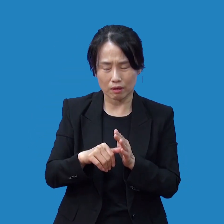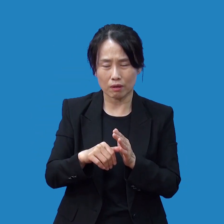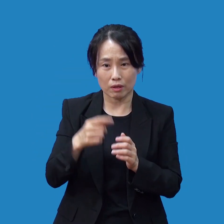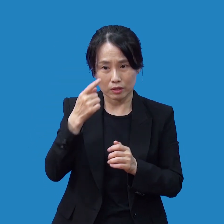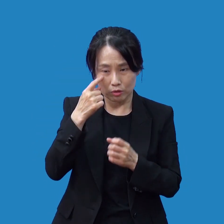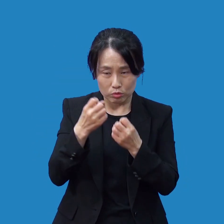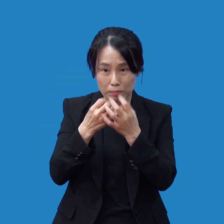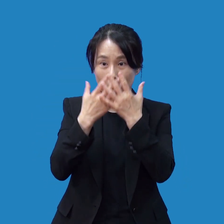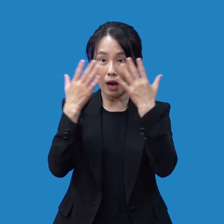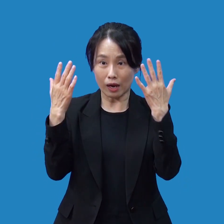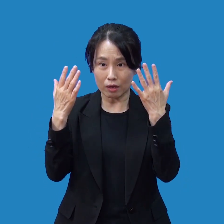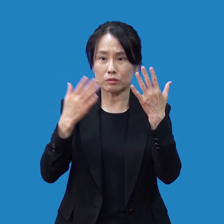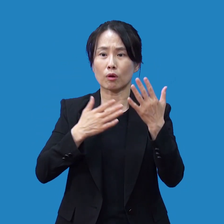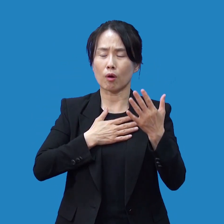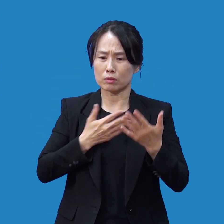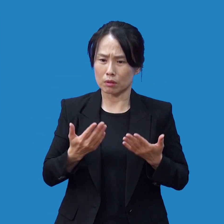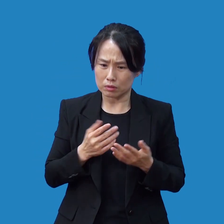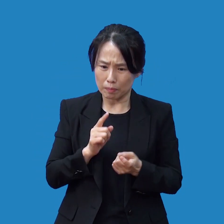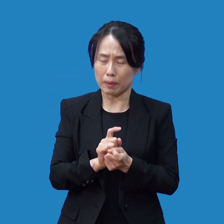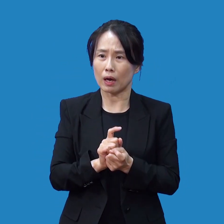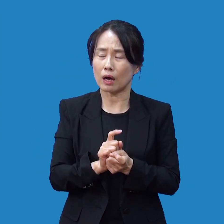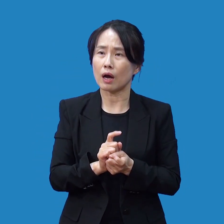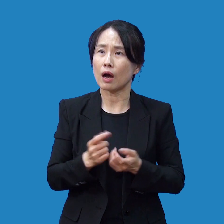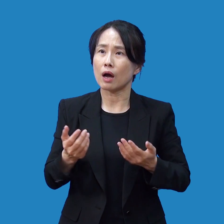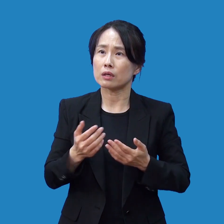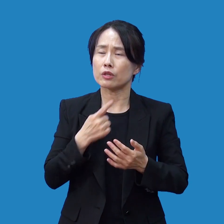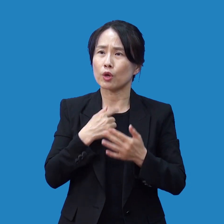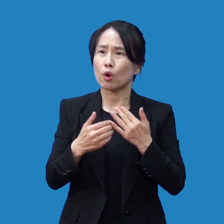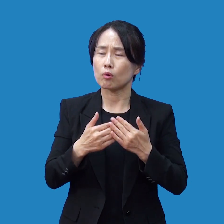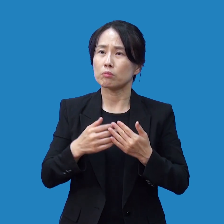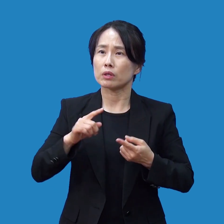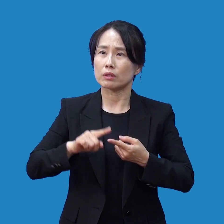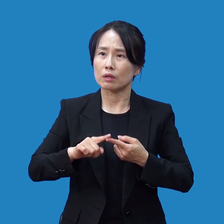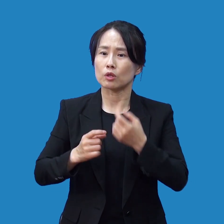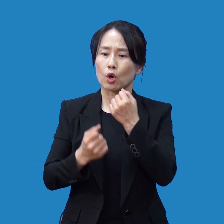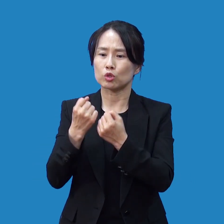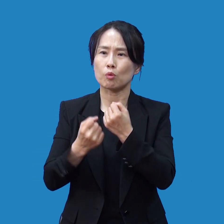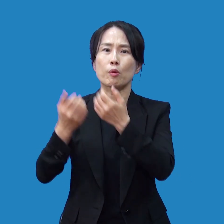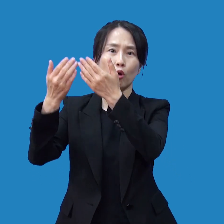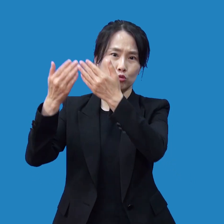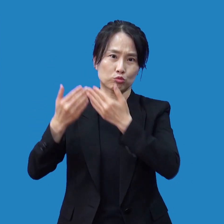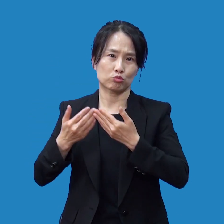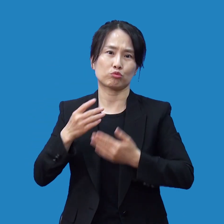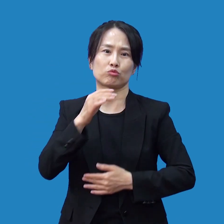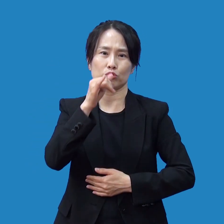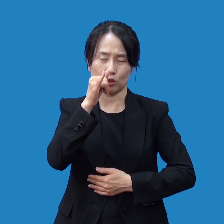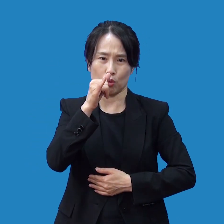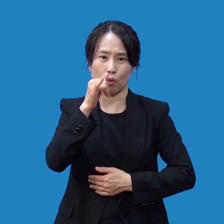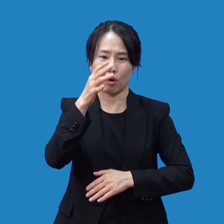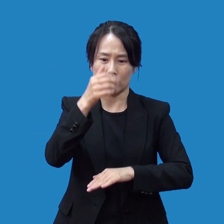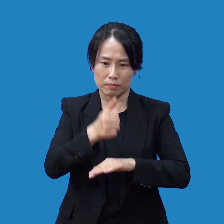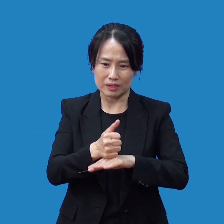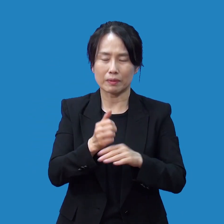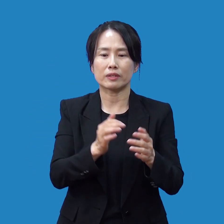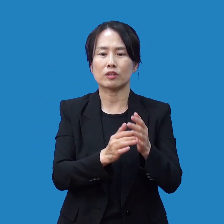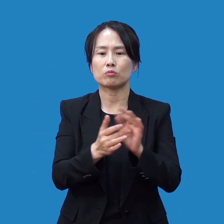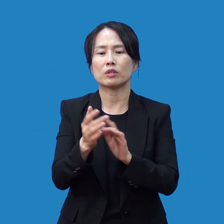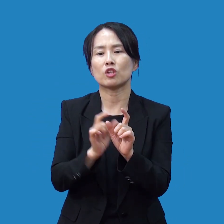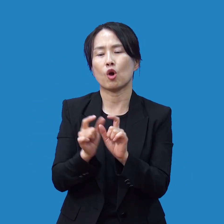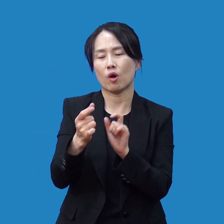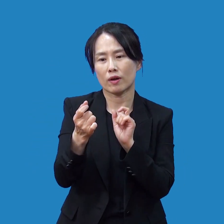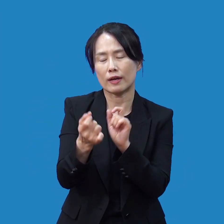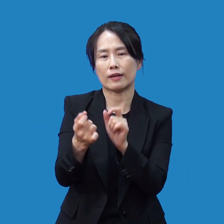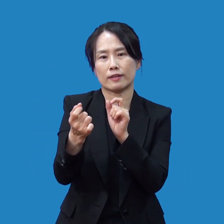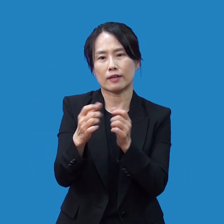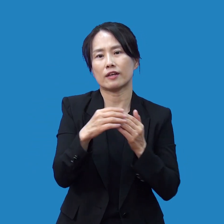눈을 밝혀주시고 우리의 이해의 지평을 넓혀주시고 그래서 우리를 예수님께로 인도해 주시는